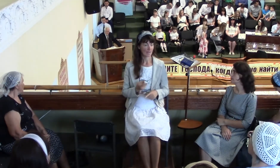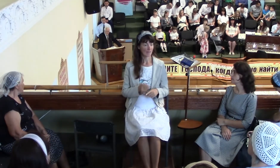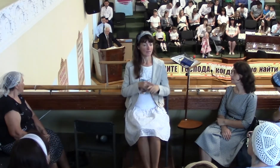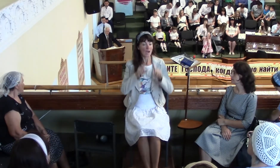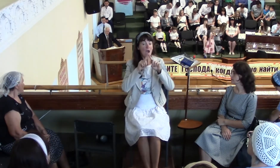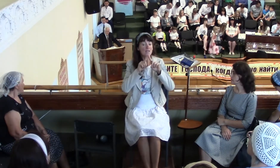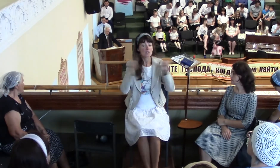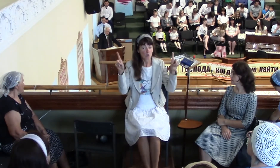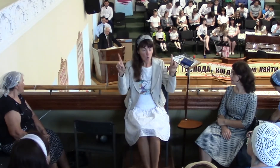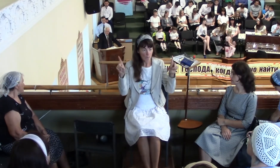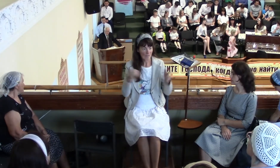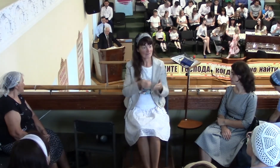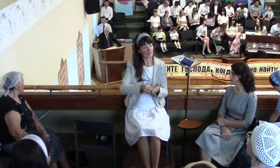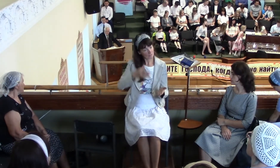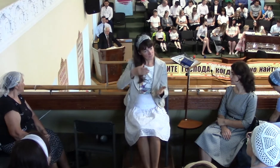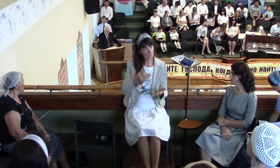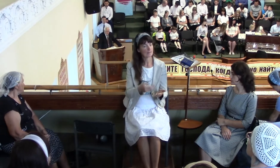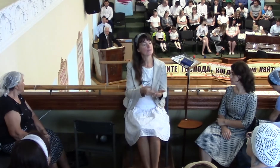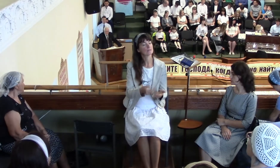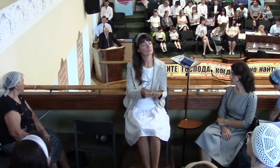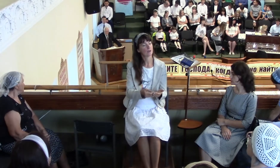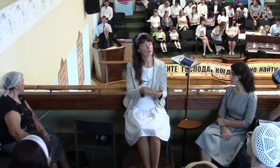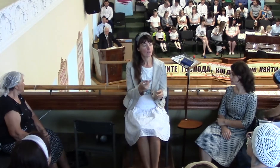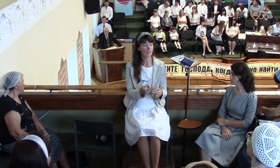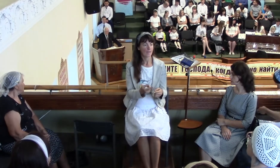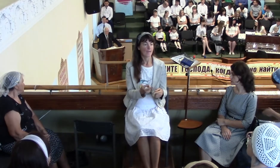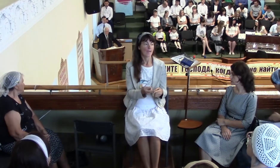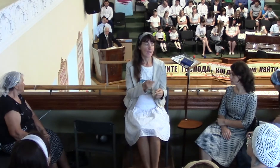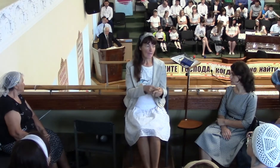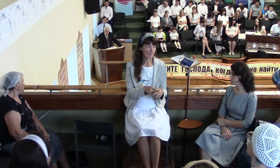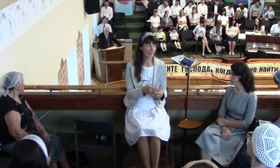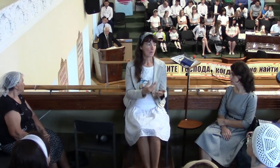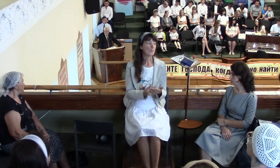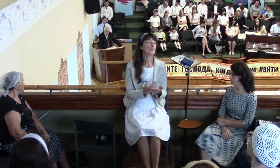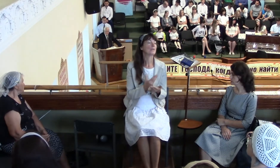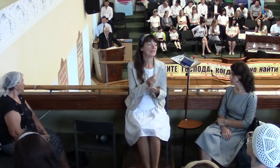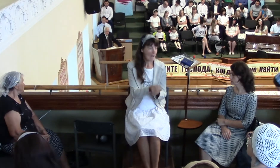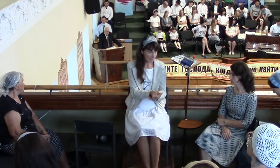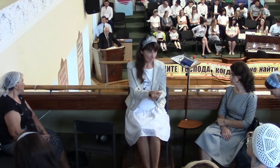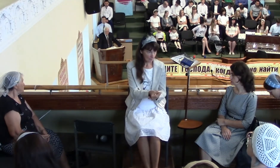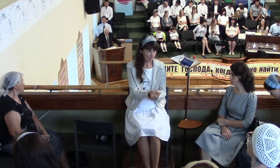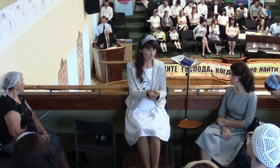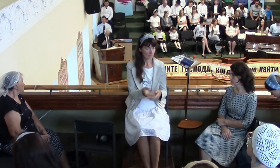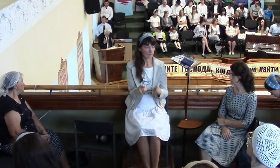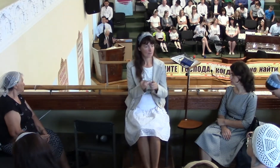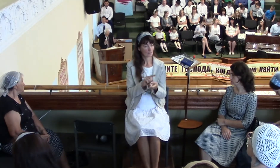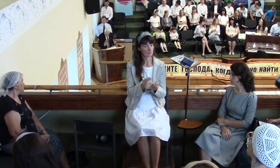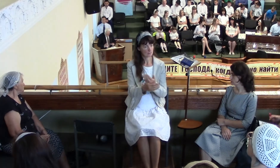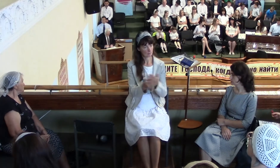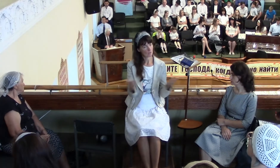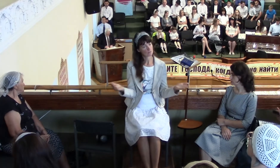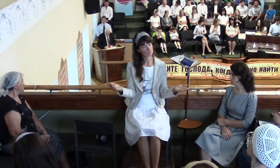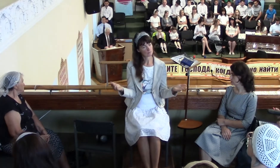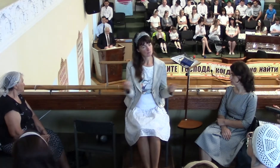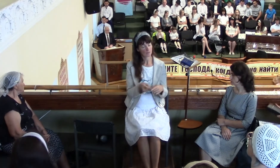цена заложена. Это плата за наше спасение. Это все для того,